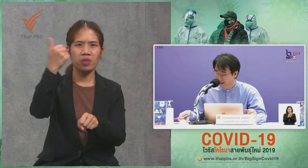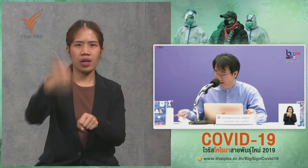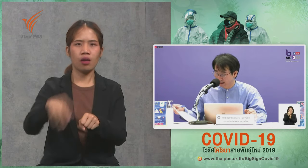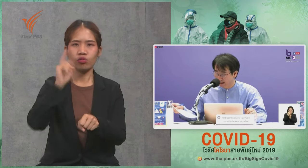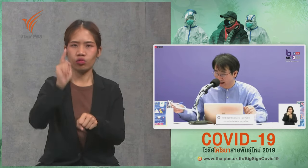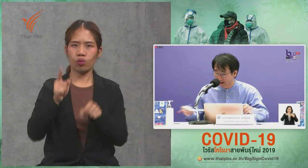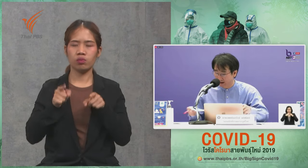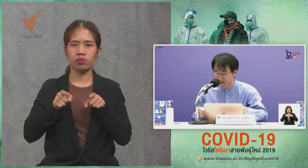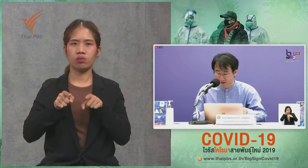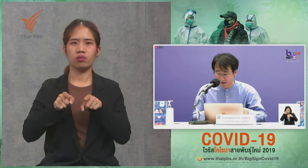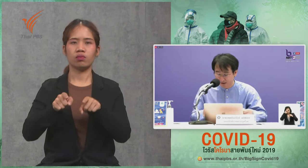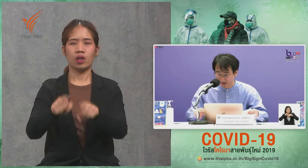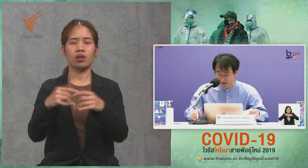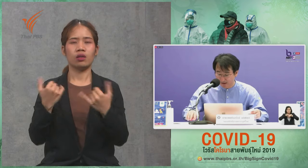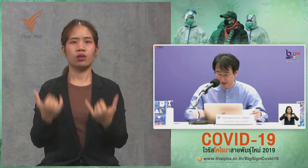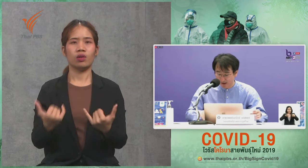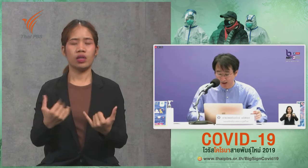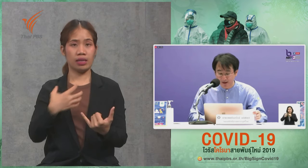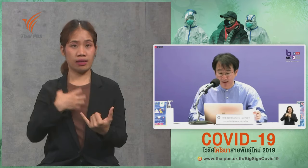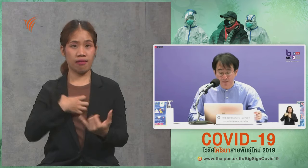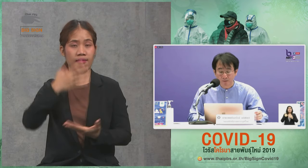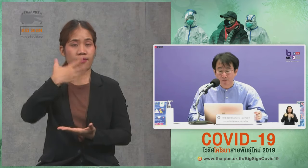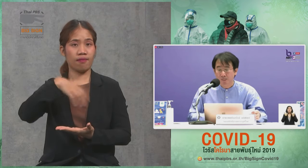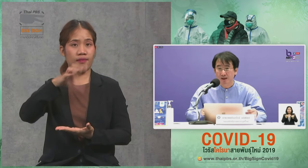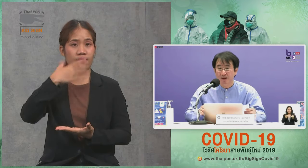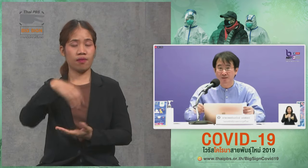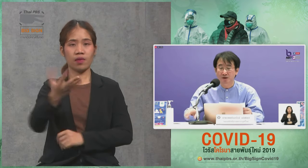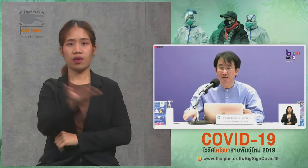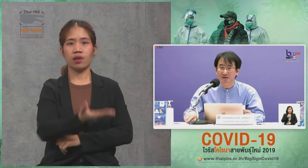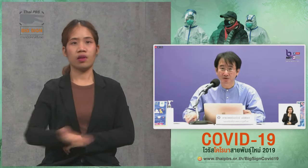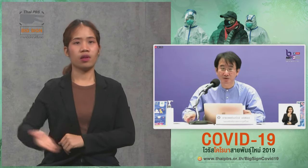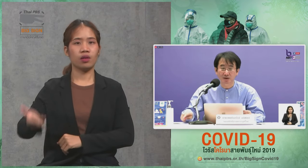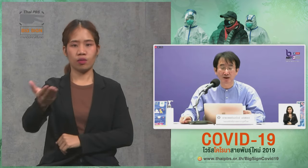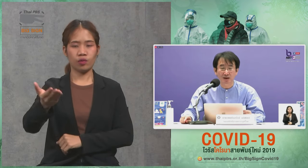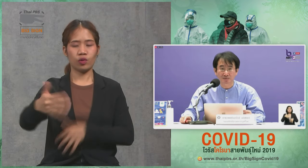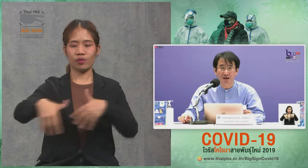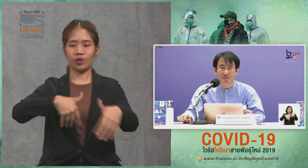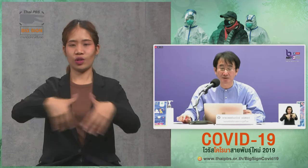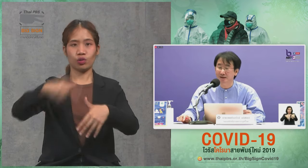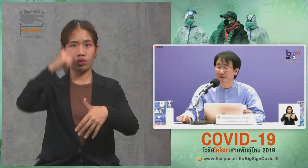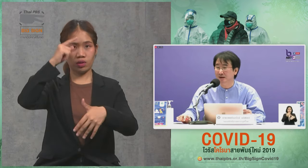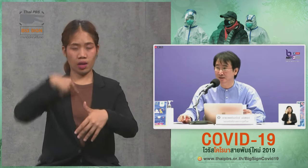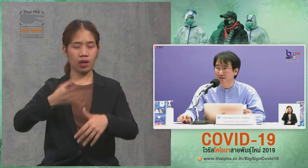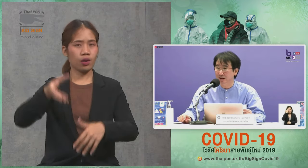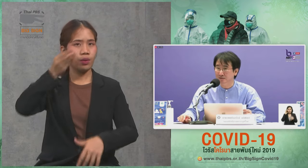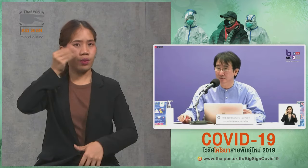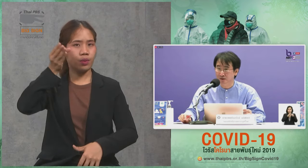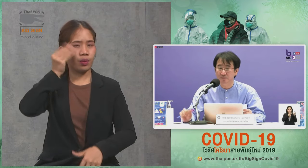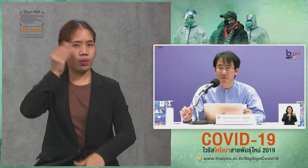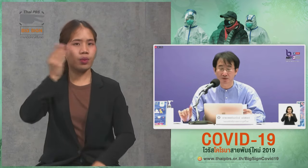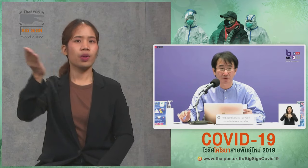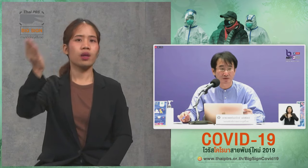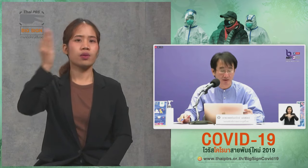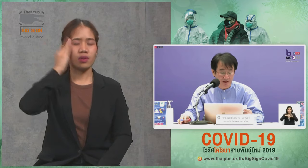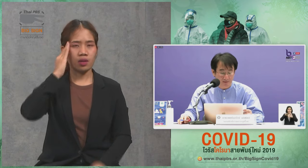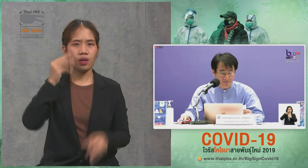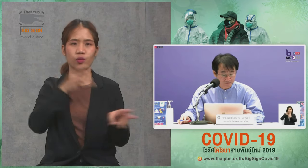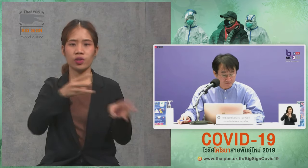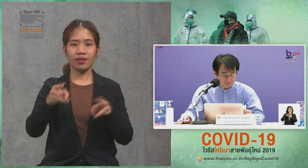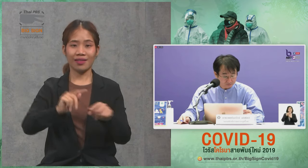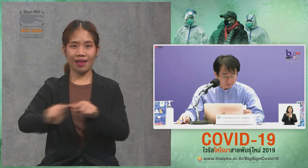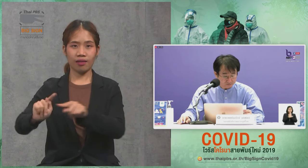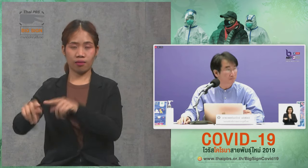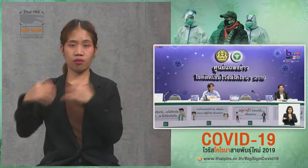ราะฉะนั้นในระยะนี้เนี่ยก็อยากจะนำเรียนให้พี่น้องประชาชนได้รับทราบถึงมาตรการต่างๆตรงนี้ด้วยนะ